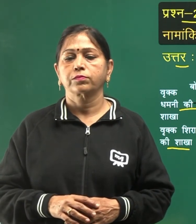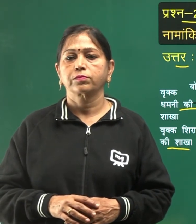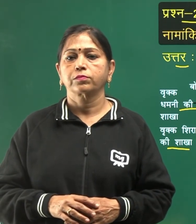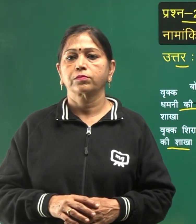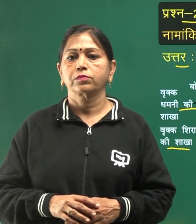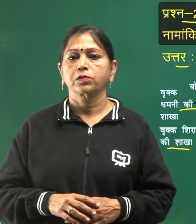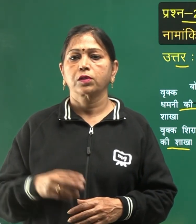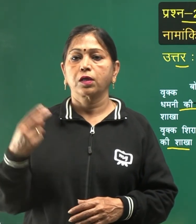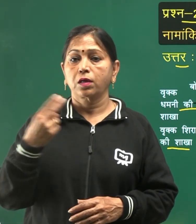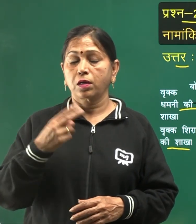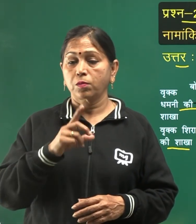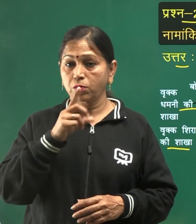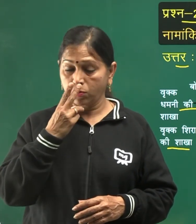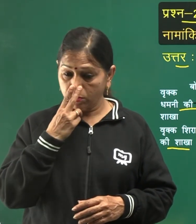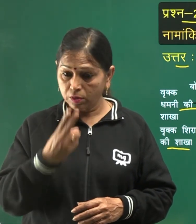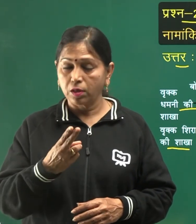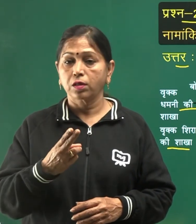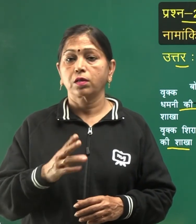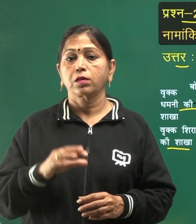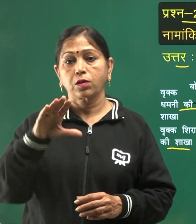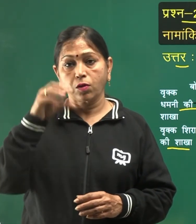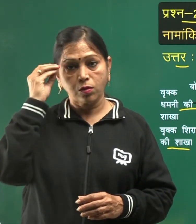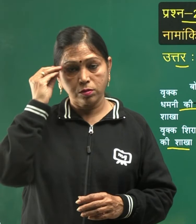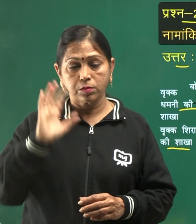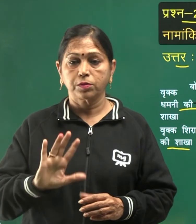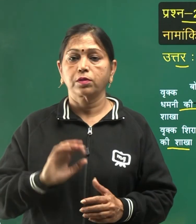चित्र को ध्यान से देखेंगे।